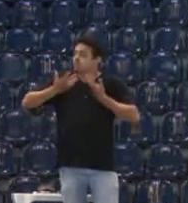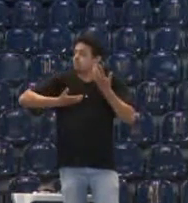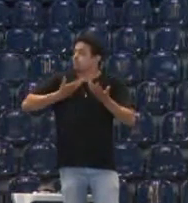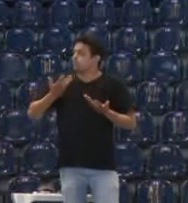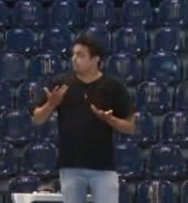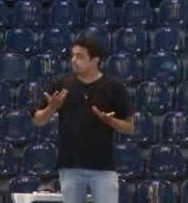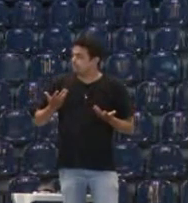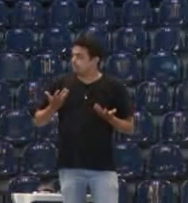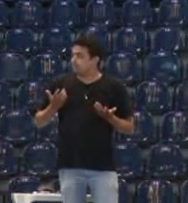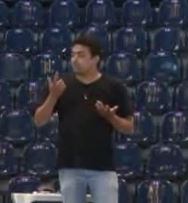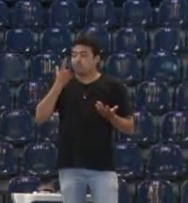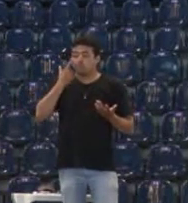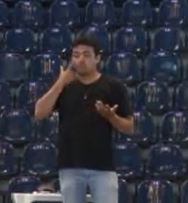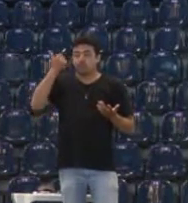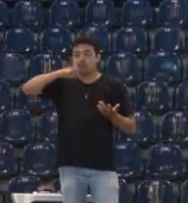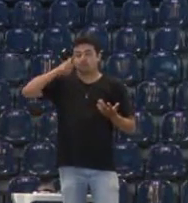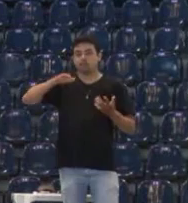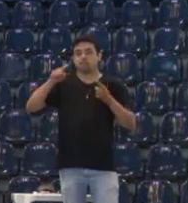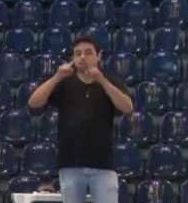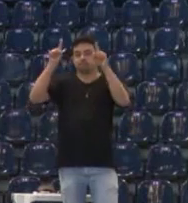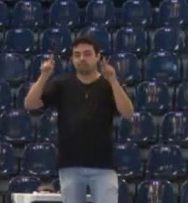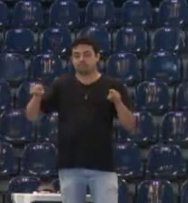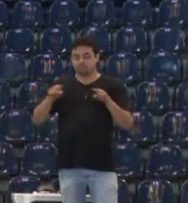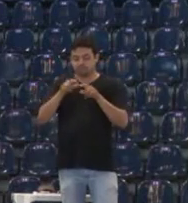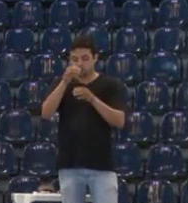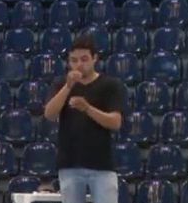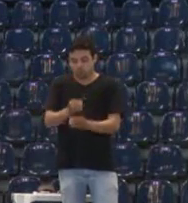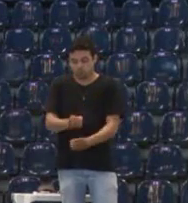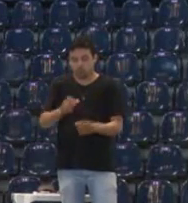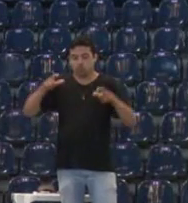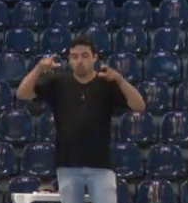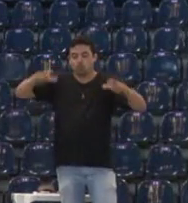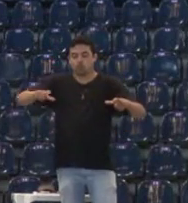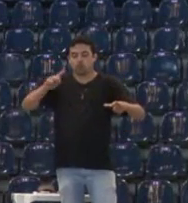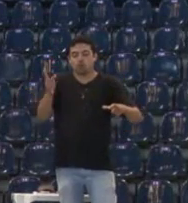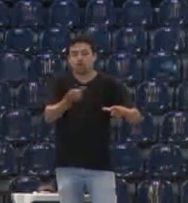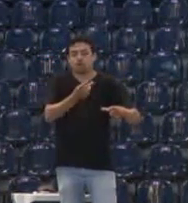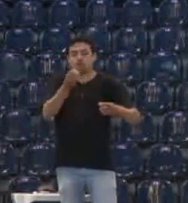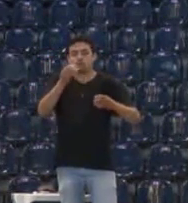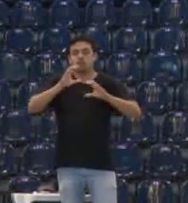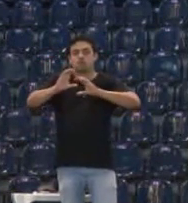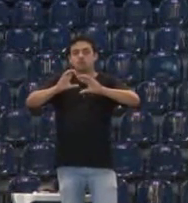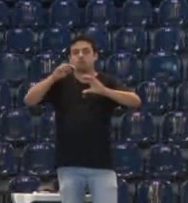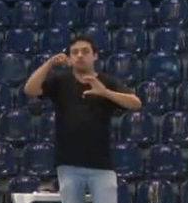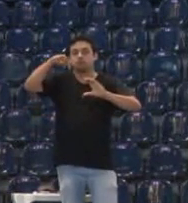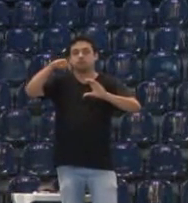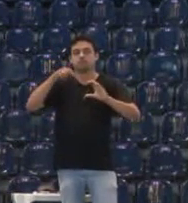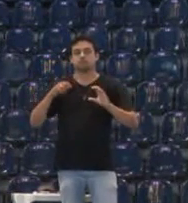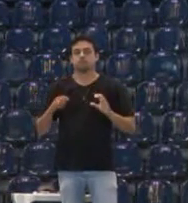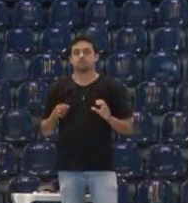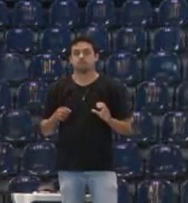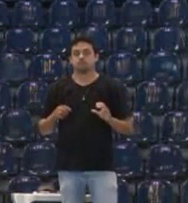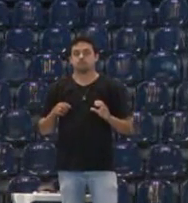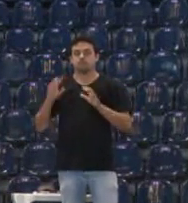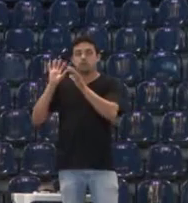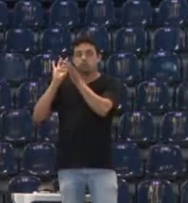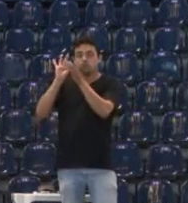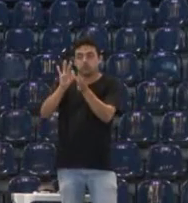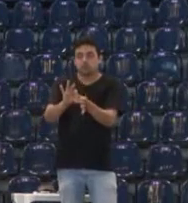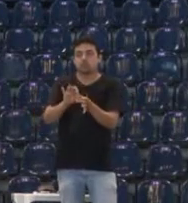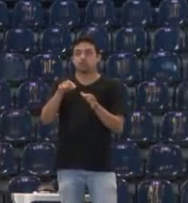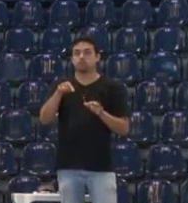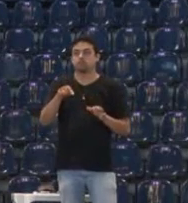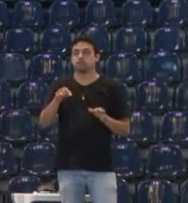vamos avaliar a situação a situação de comunicação contexto